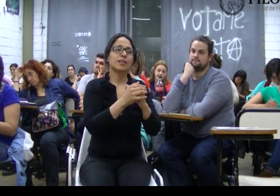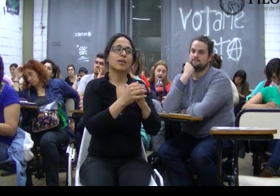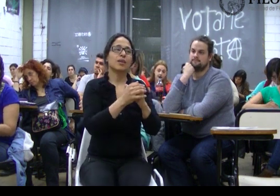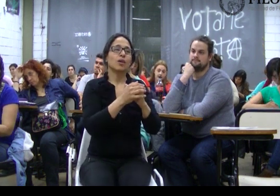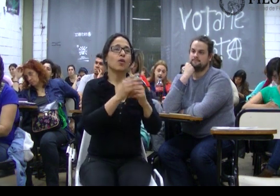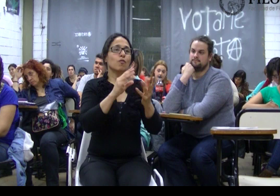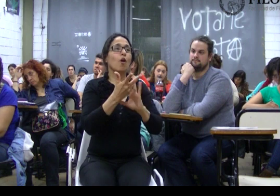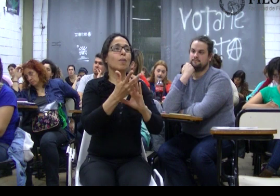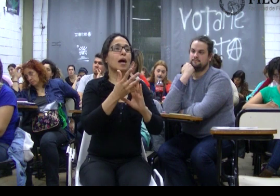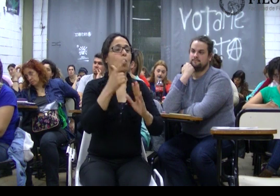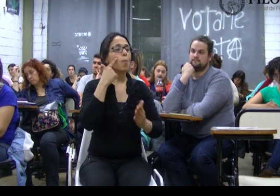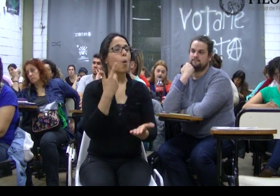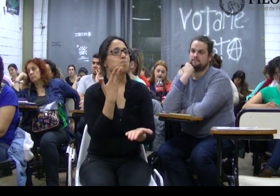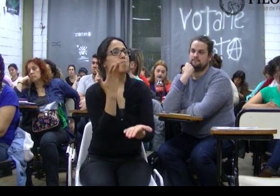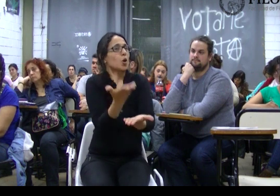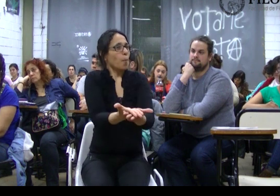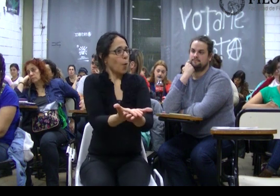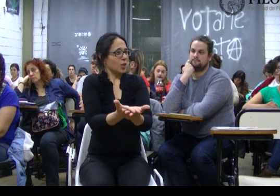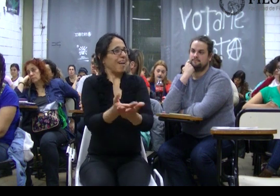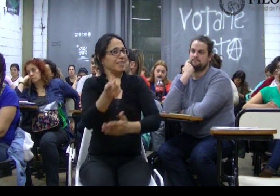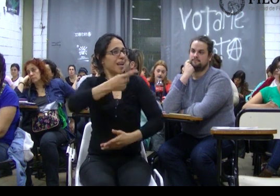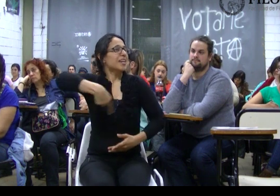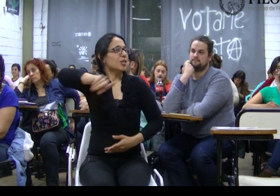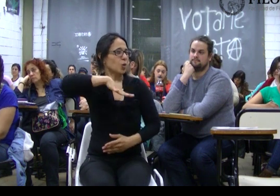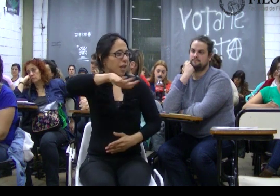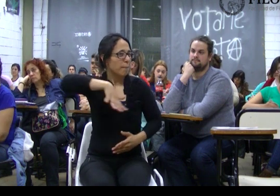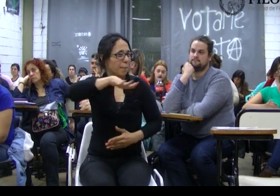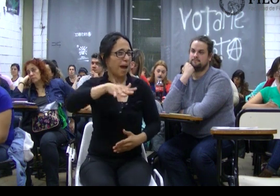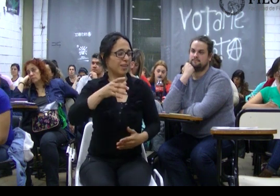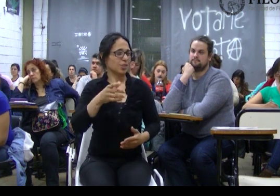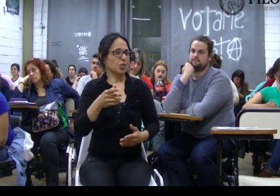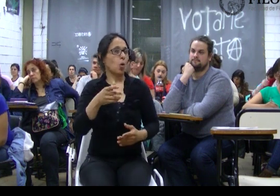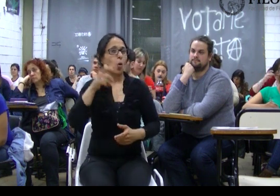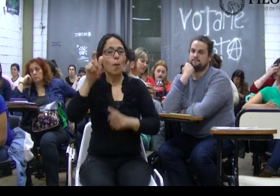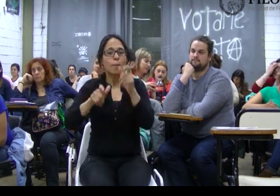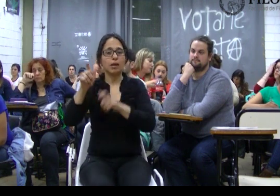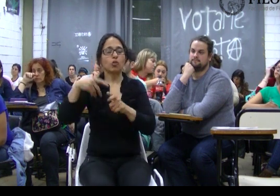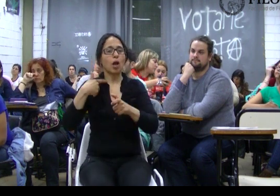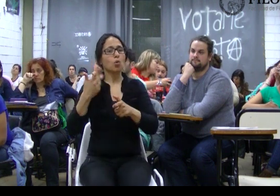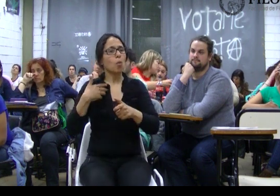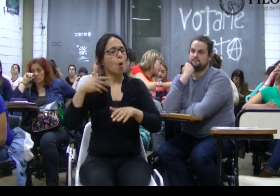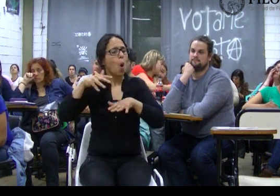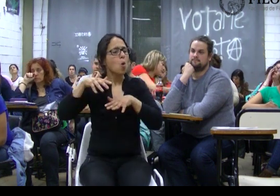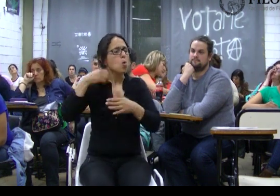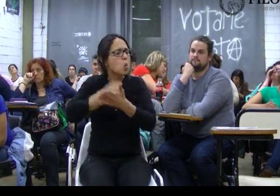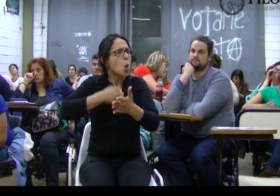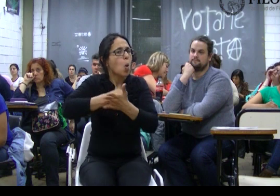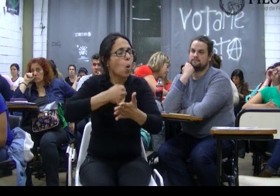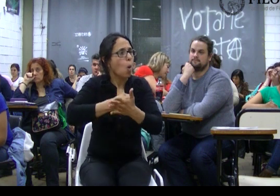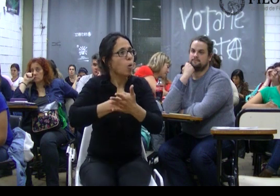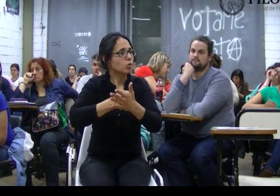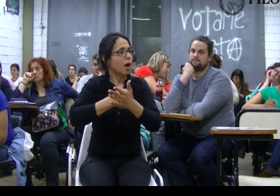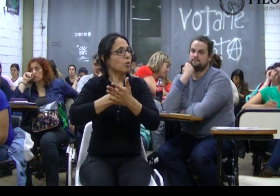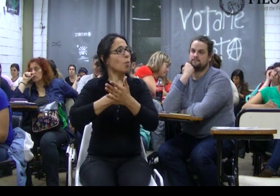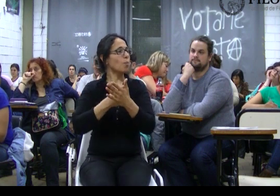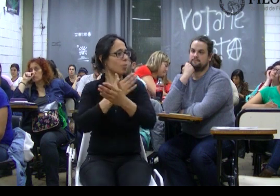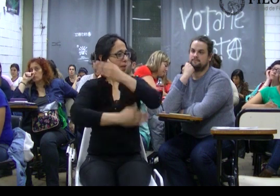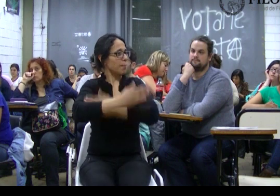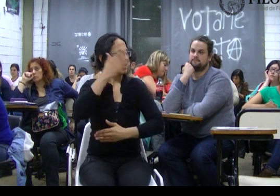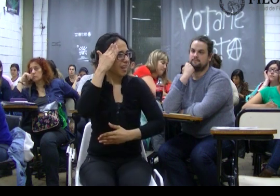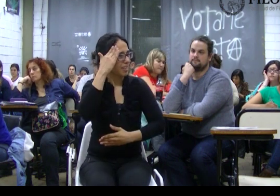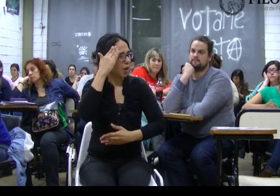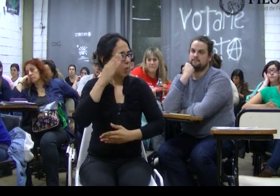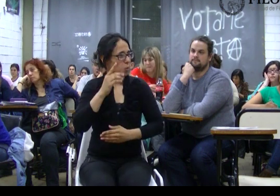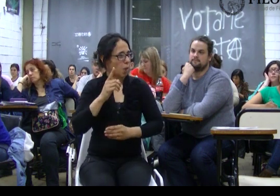atraer a estos espacios, las militantes en discapacidad intelectual y las personas que se dedican a este tipo de trabajo. Y las